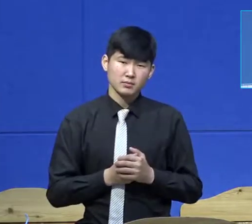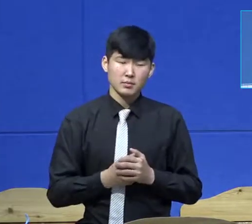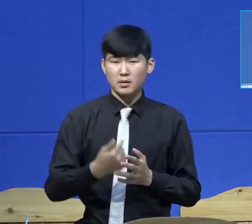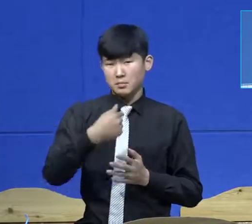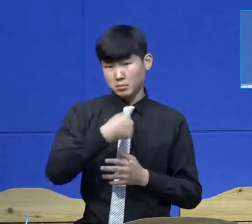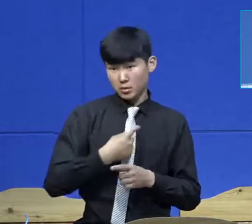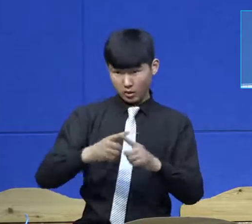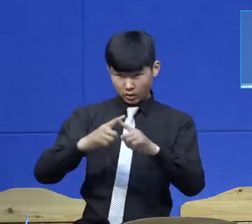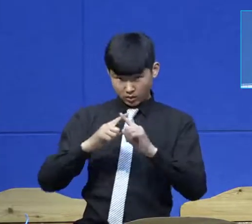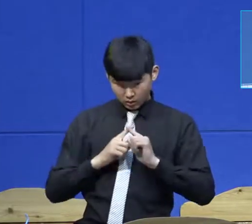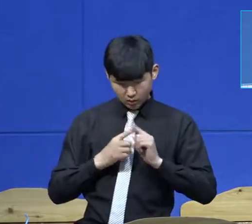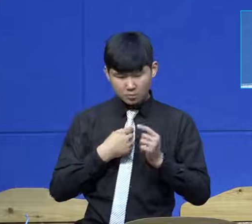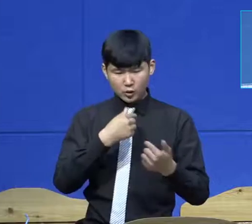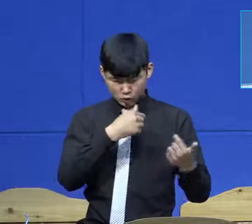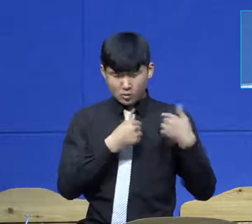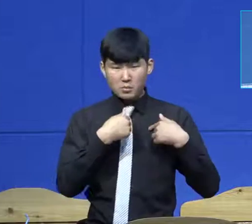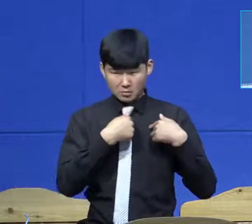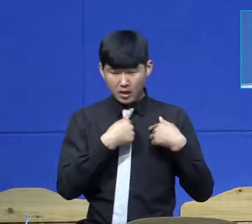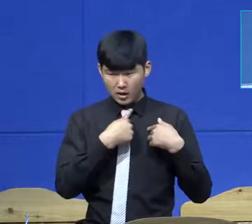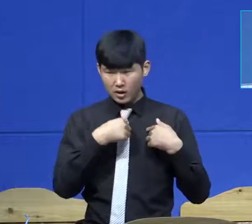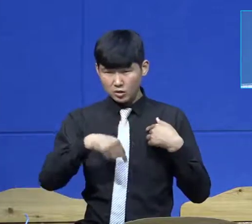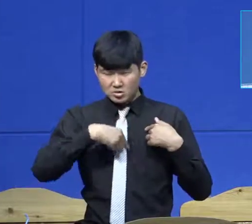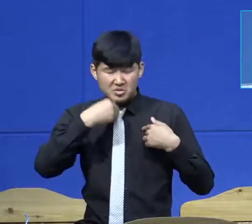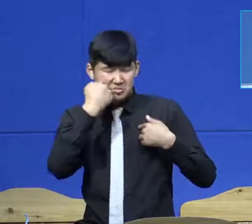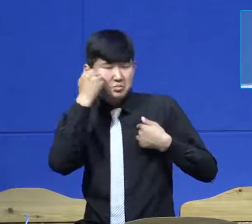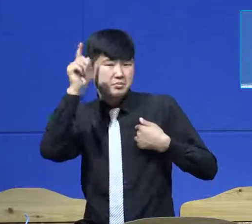Би хоригдсон зовж байгаа. Энэс битгийч.